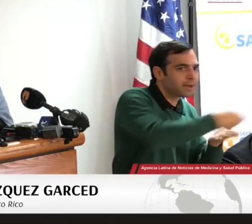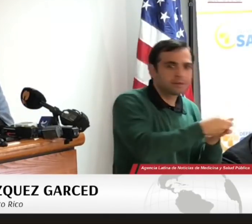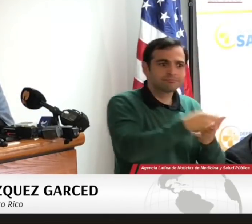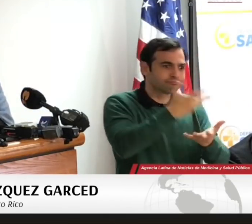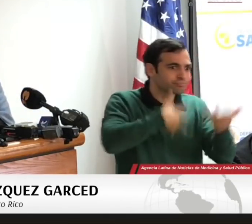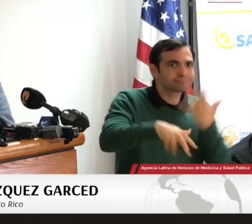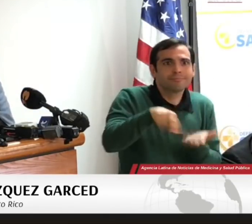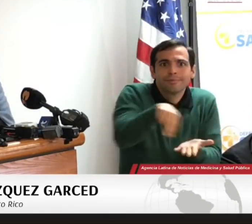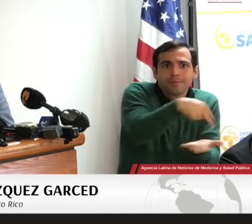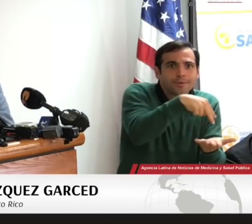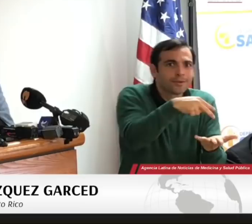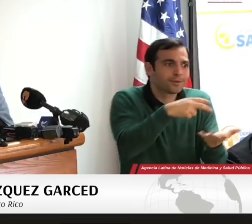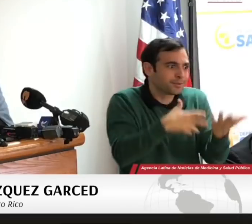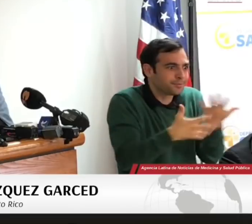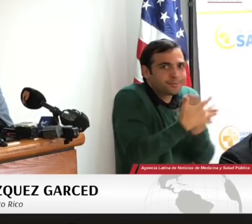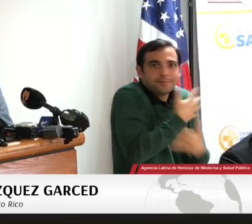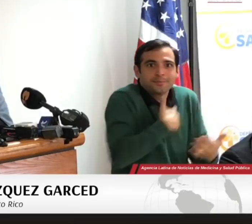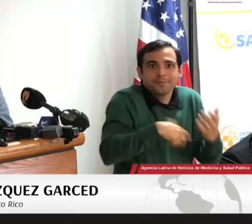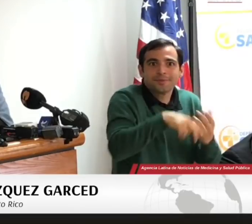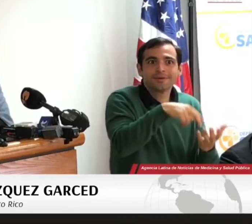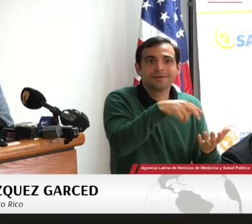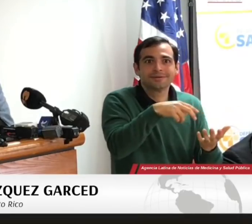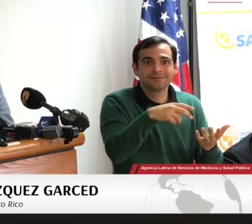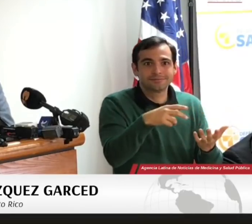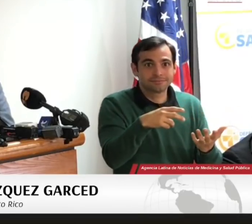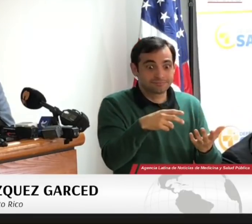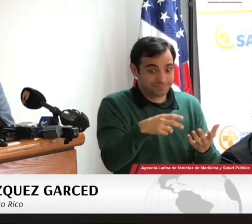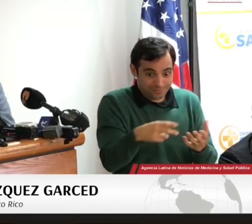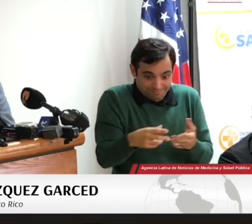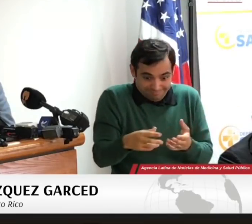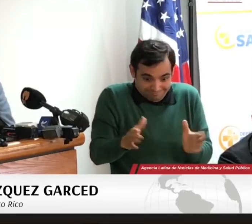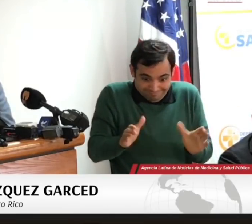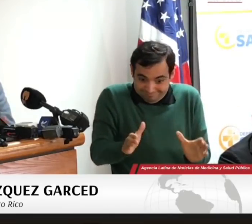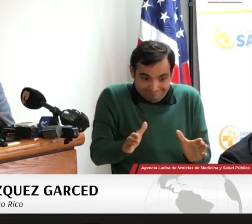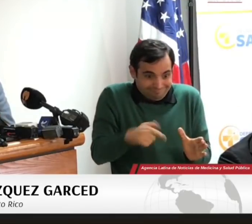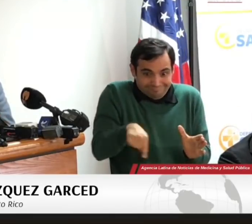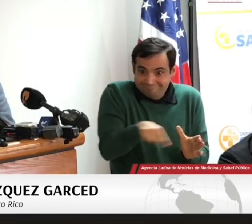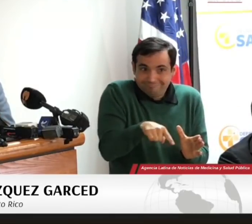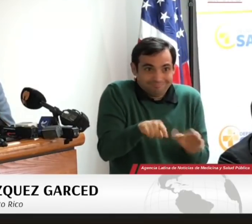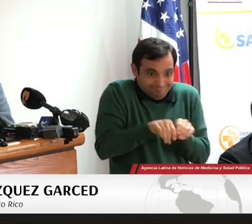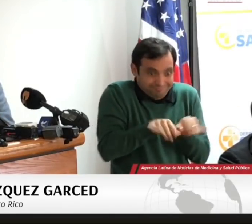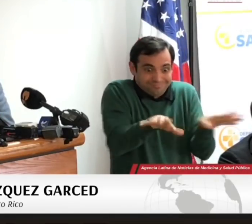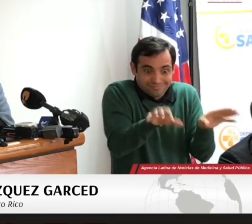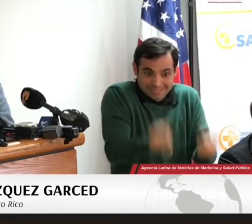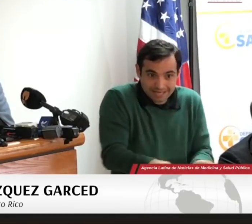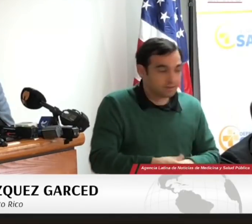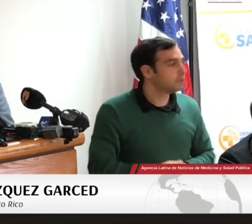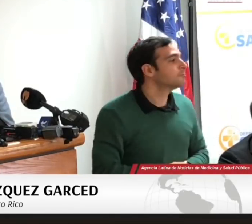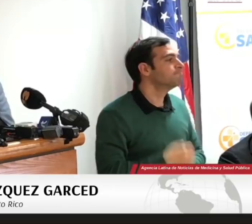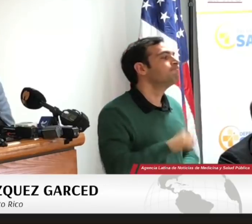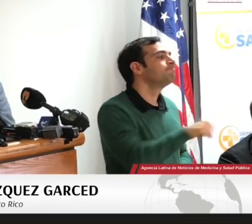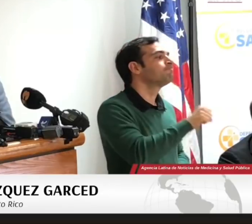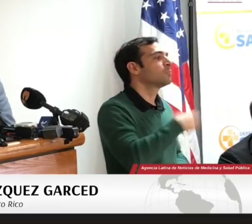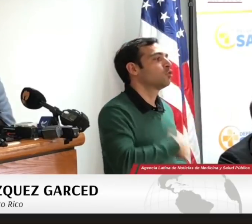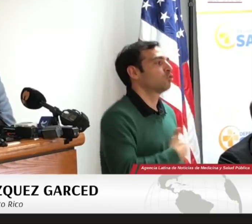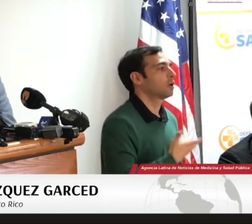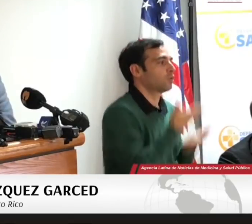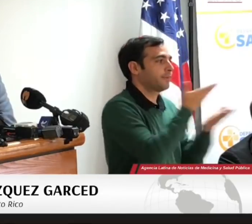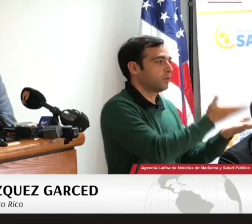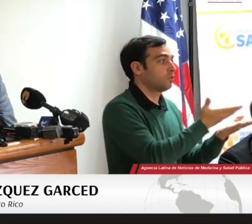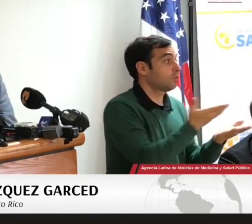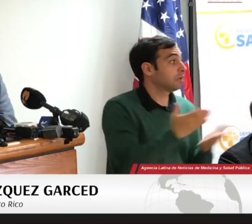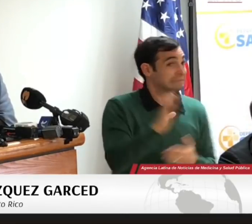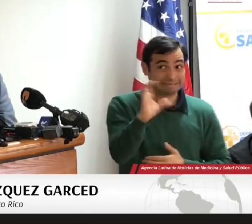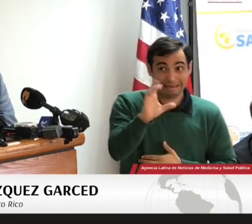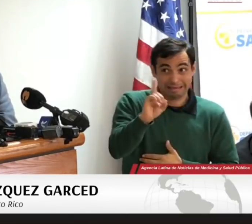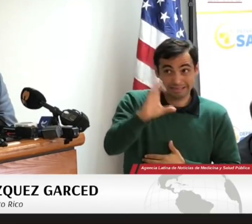allá de estar confinado a esa área. Obviamente esa recomendación se dio luego de haber hablado con el